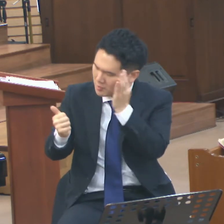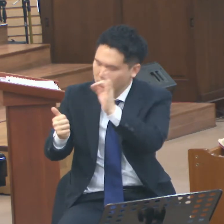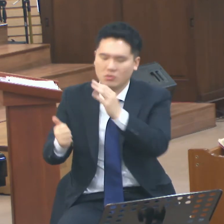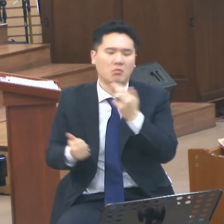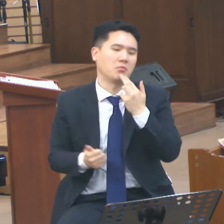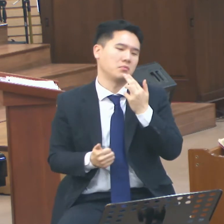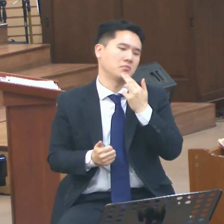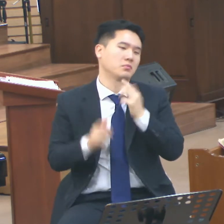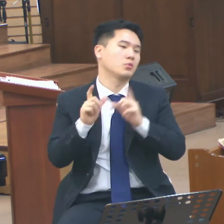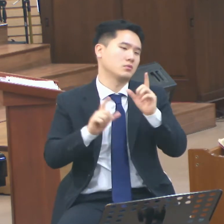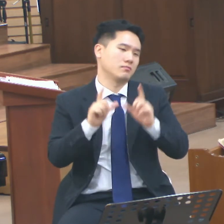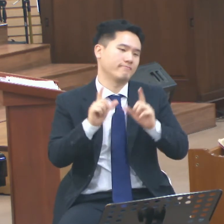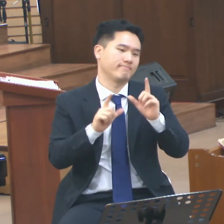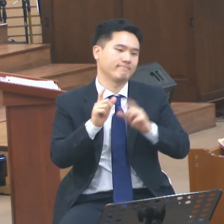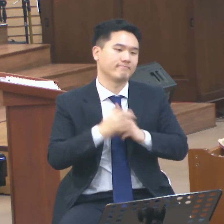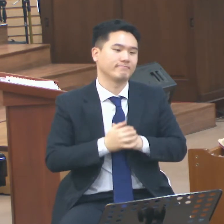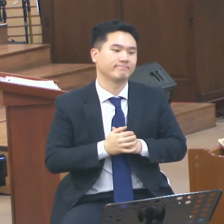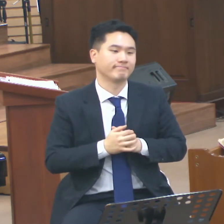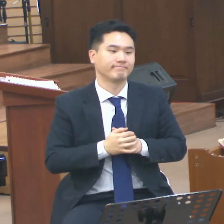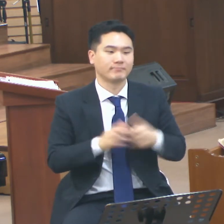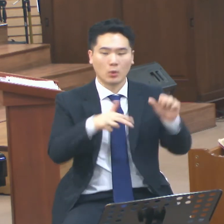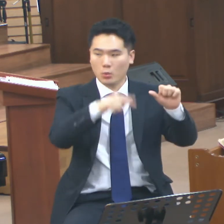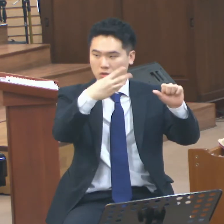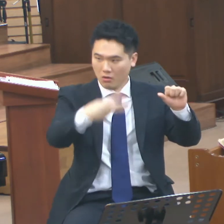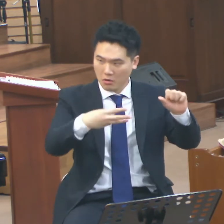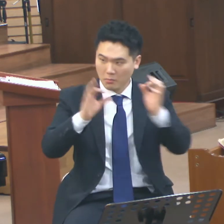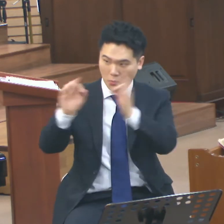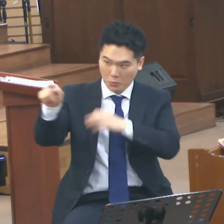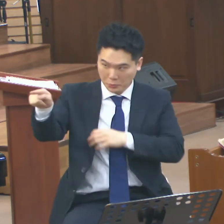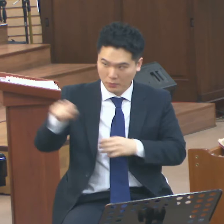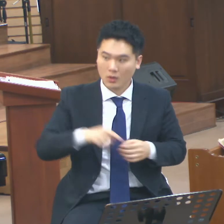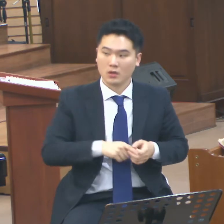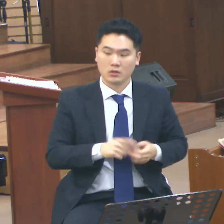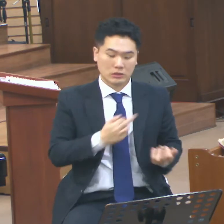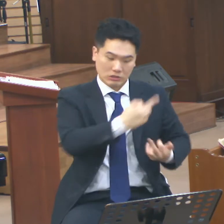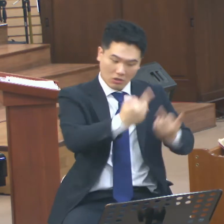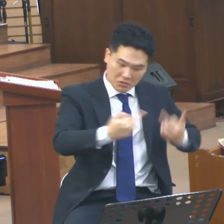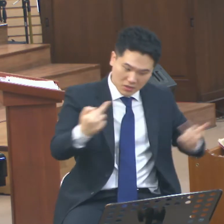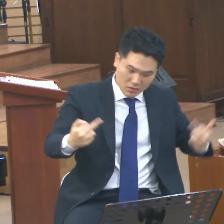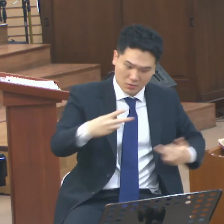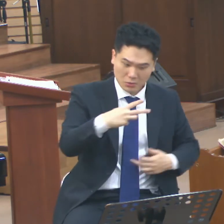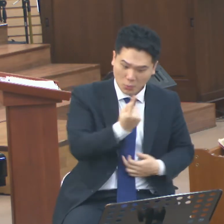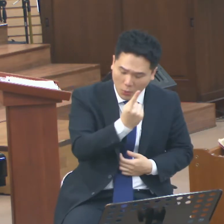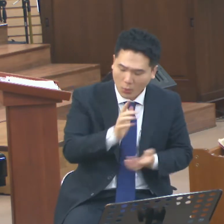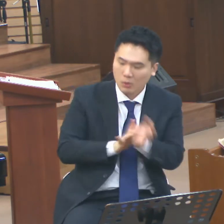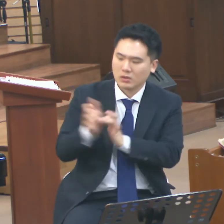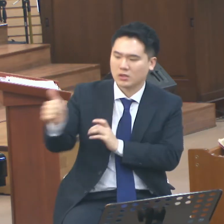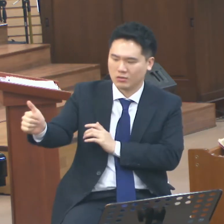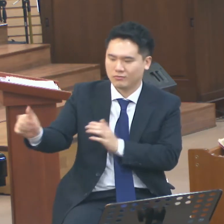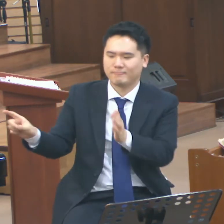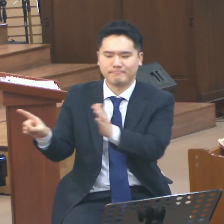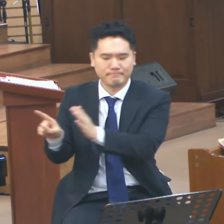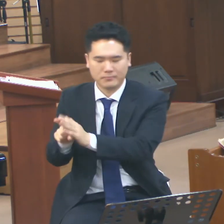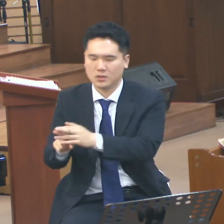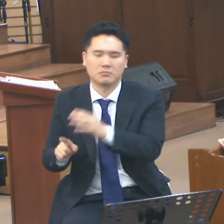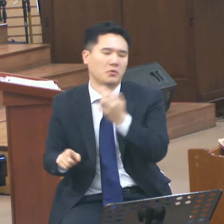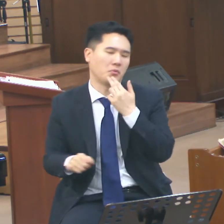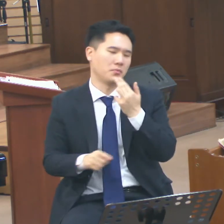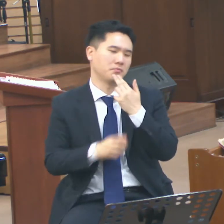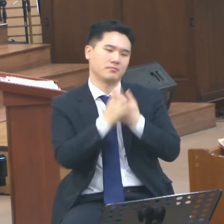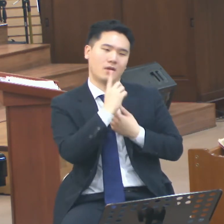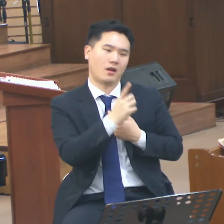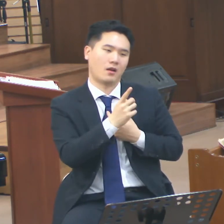5절에 보니까 이는 그 형제들까지도 예수를 믿지 아니함이러라. 예수를 믿지 않으니까